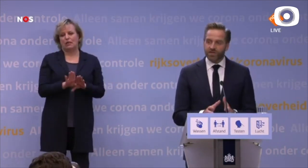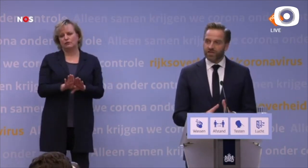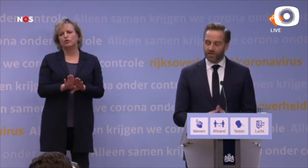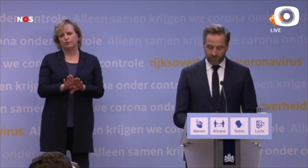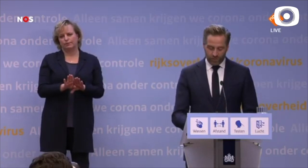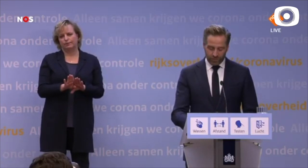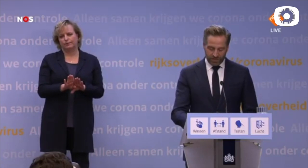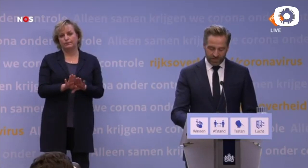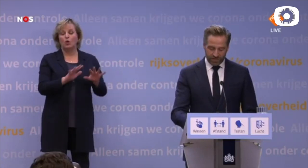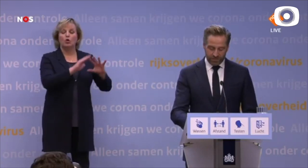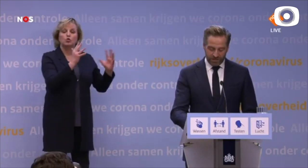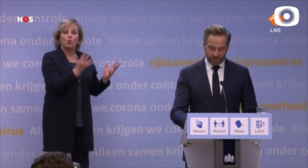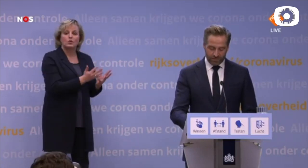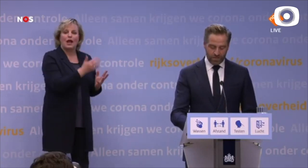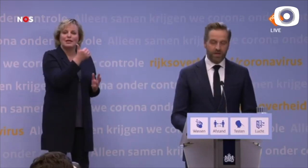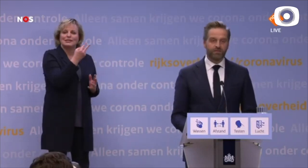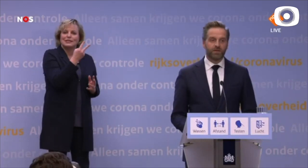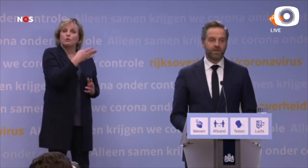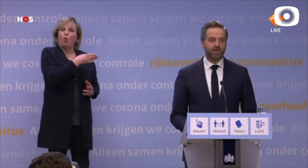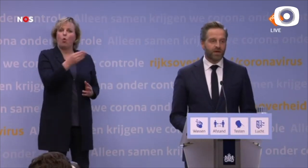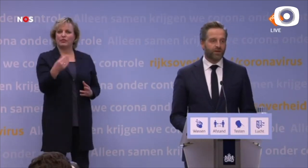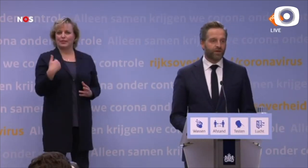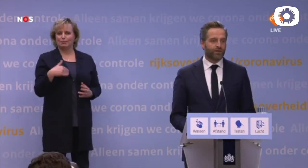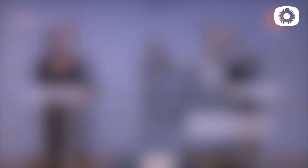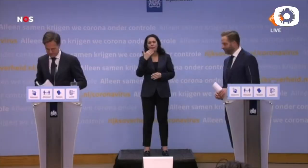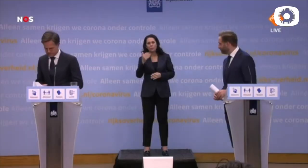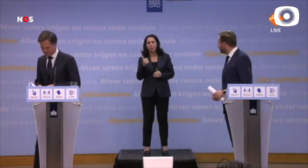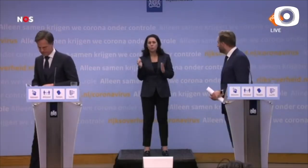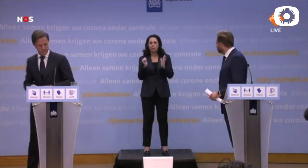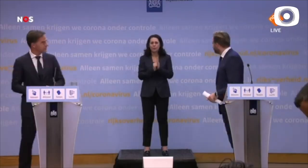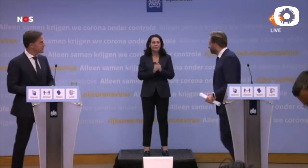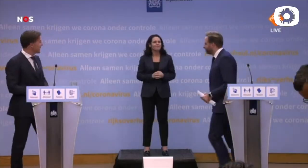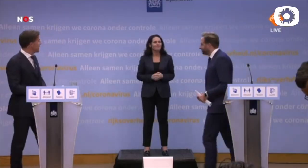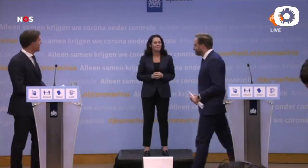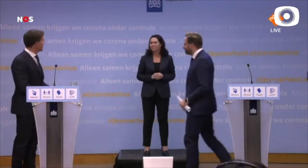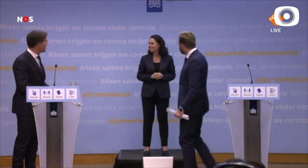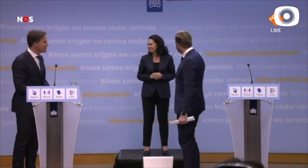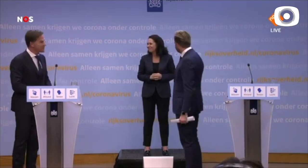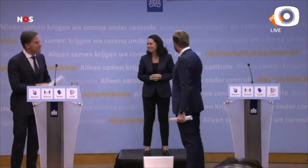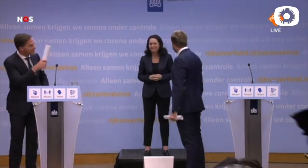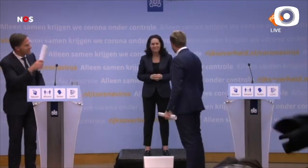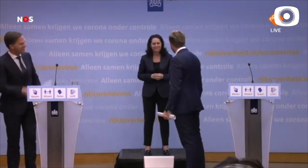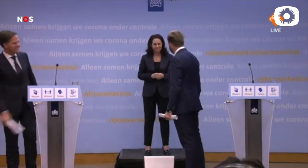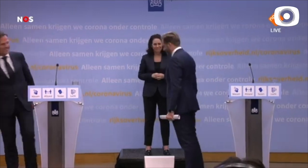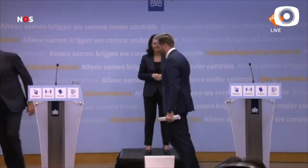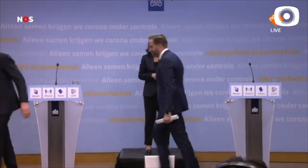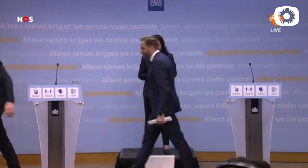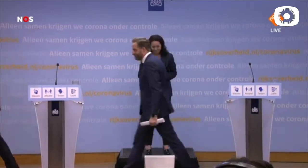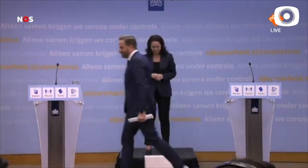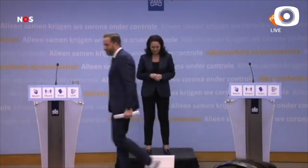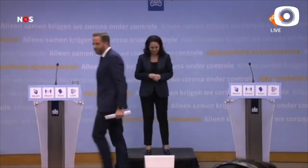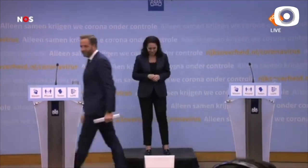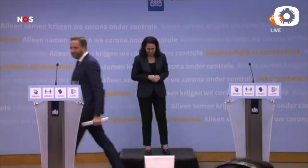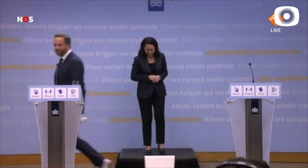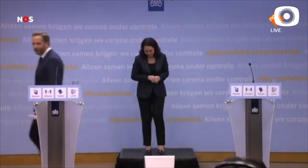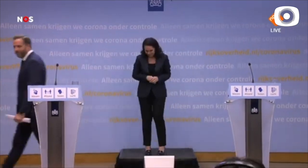nu 2600 mensen met corona. Komen die daar nog weg? Nu, ja! En opstopping.